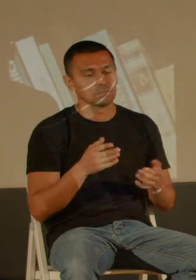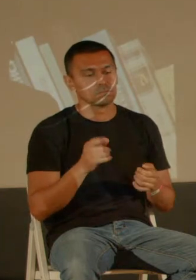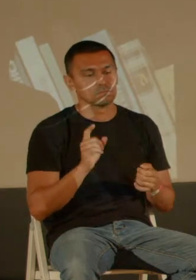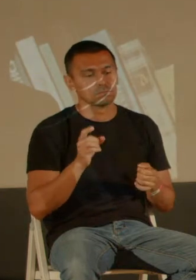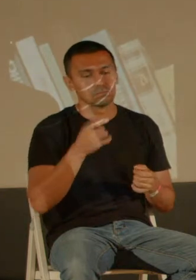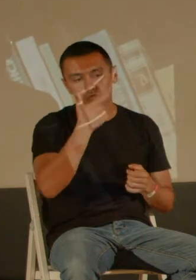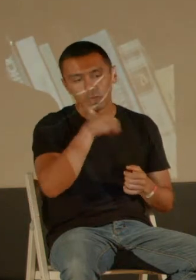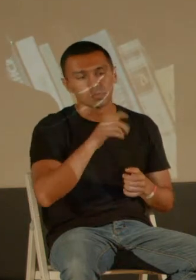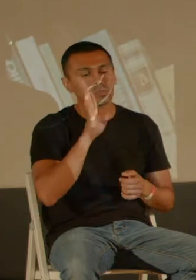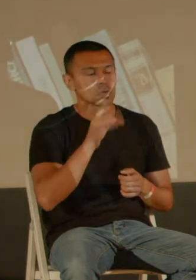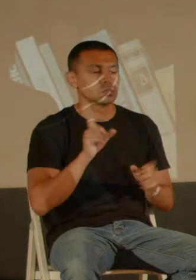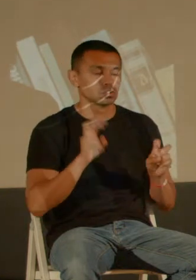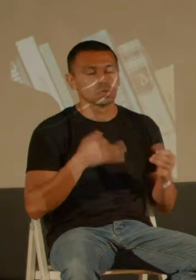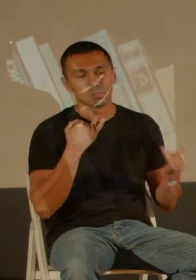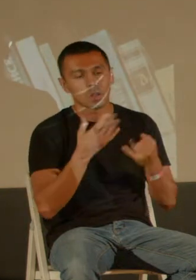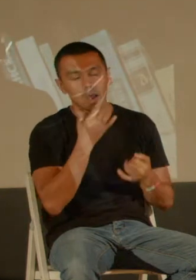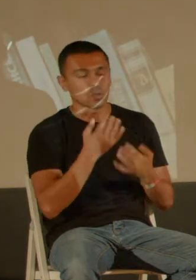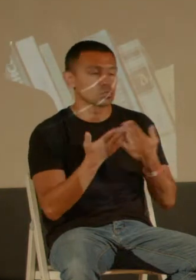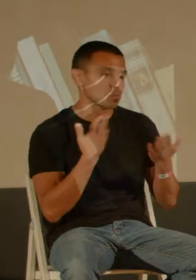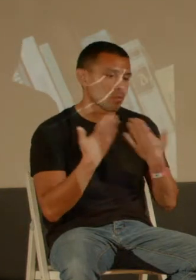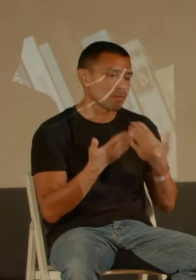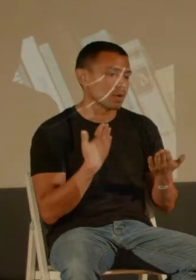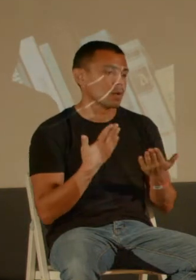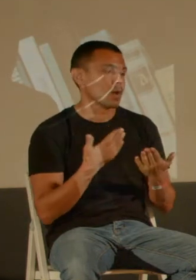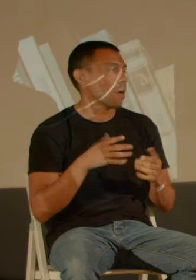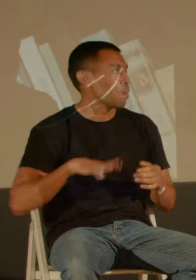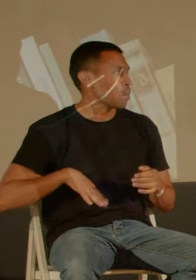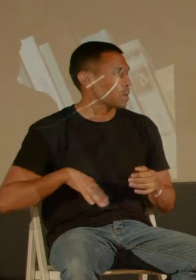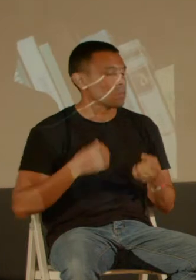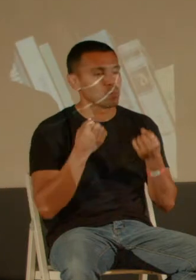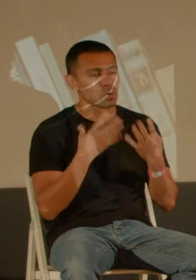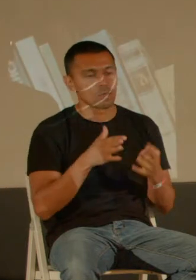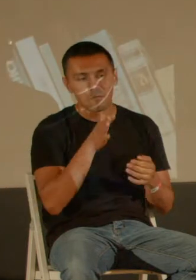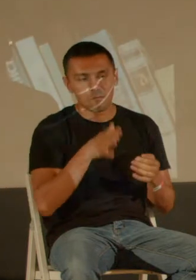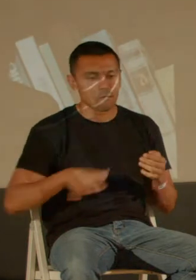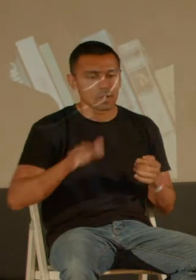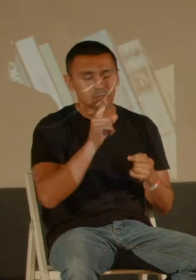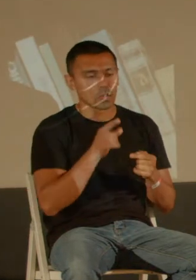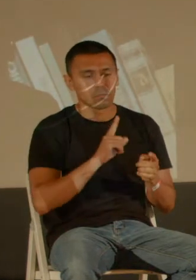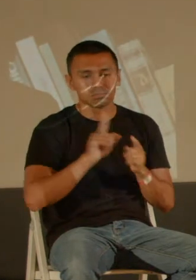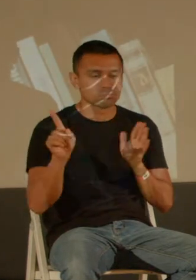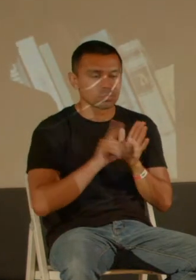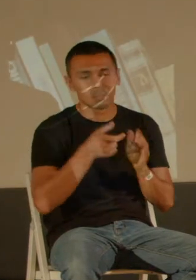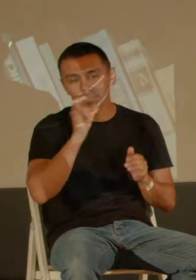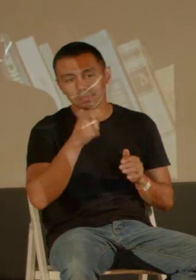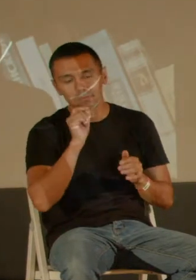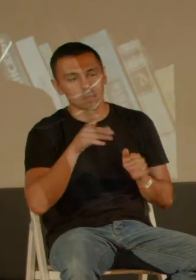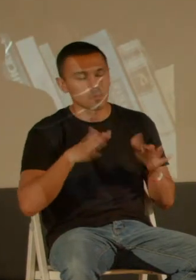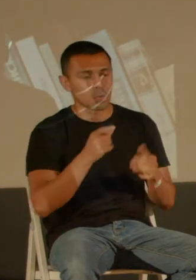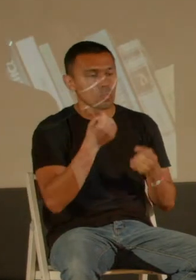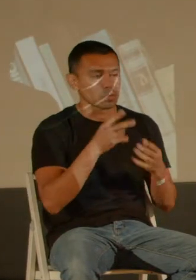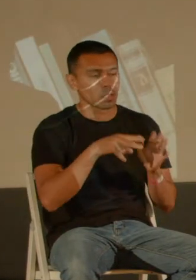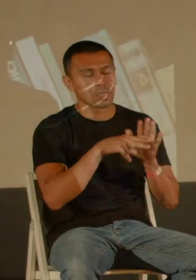жінка, сидить, розмовляє, все, гарна розмова. Потім відключається. А потім, просто весь час вона ходить, оце робить декілька ковтків, в один момент вона